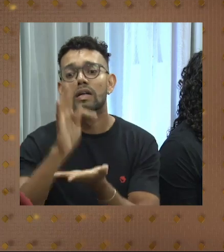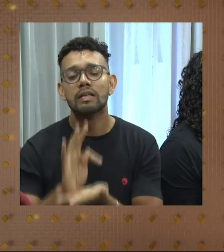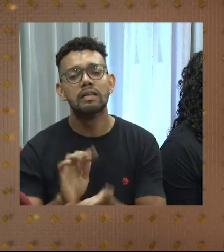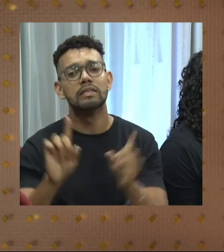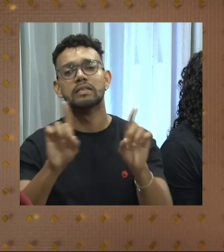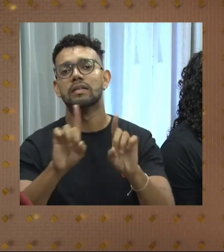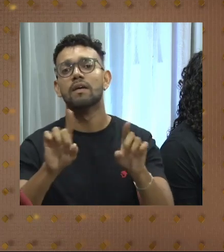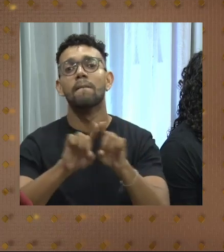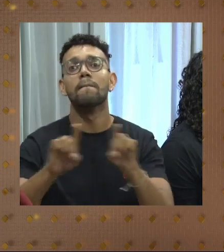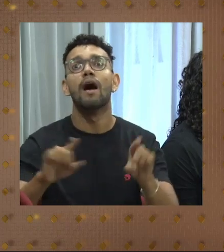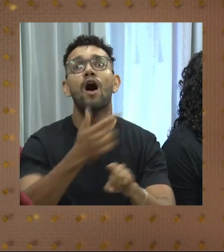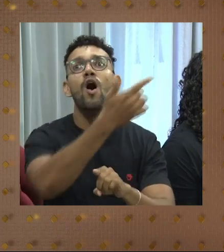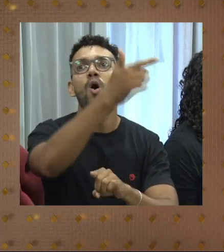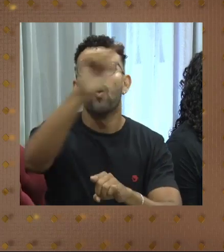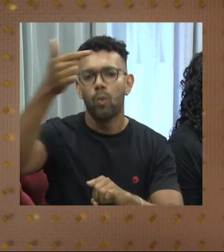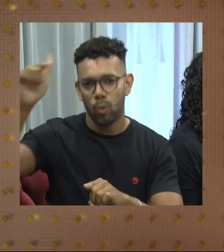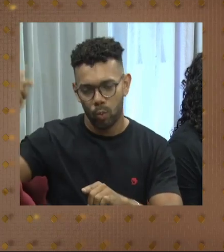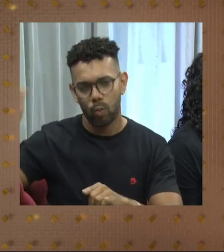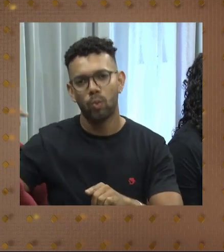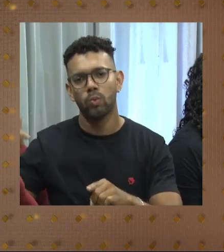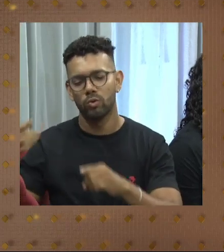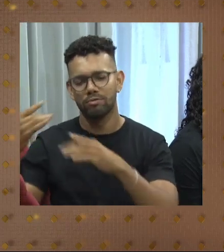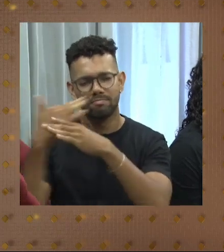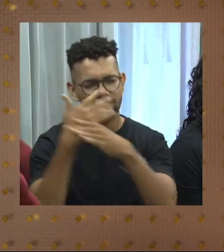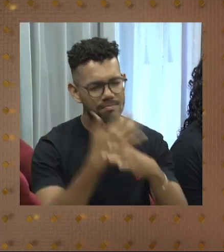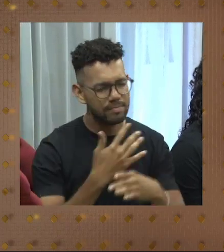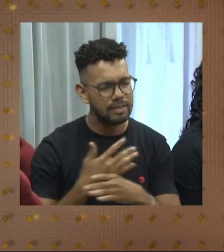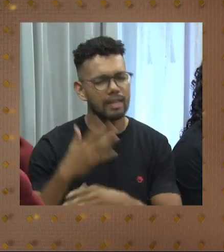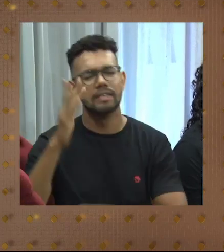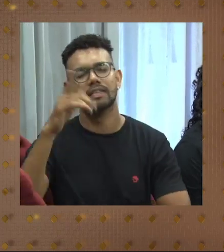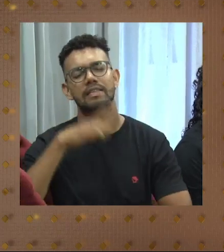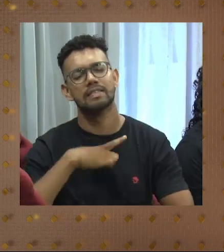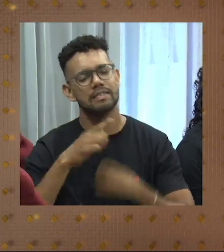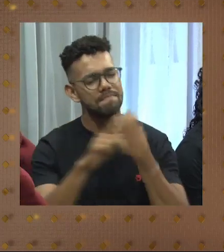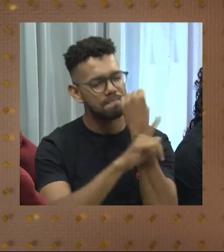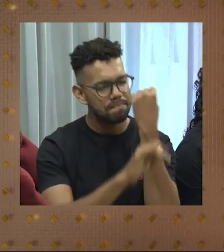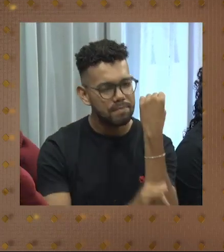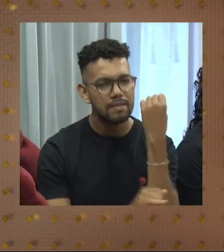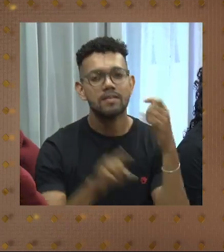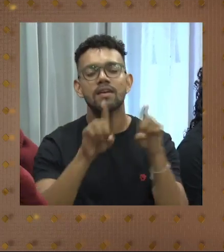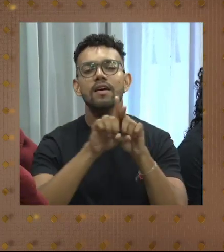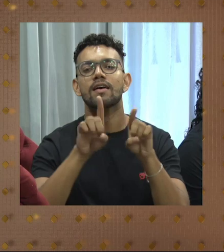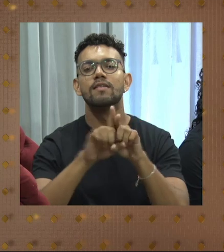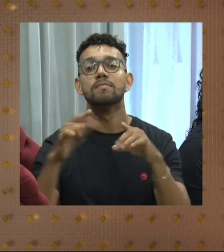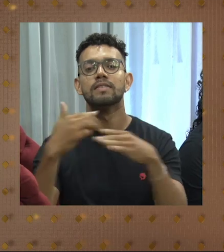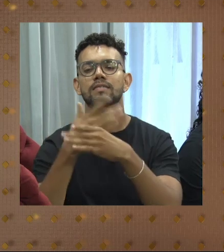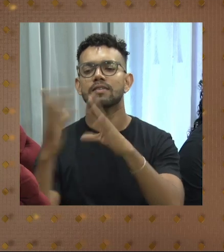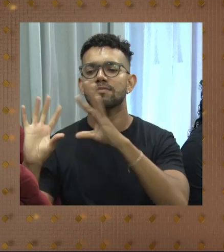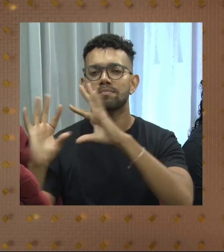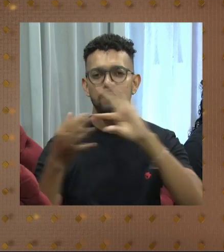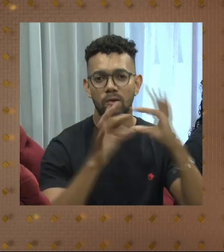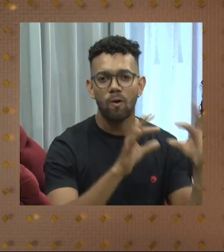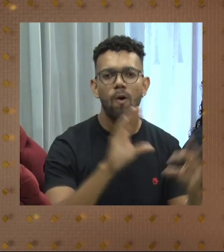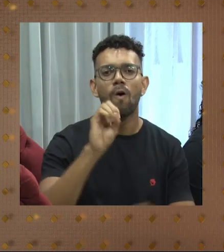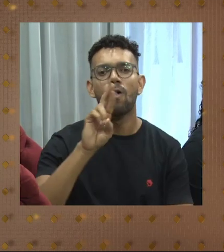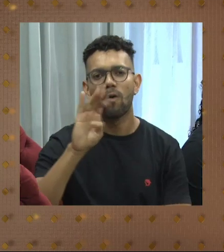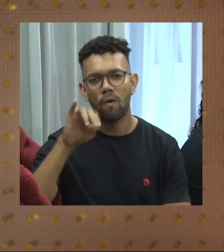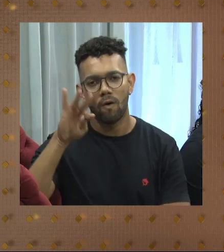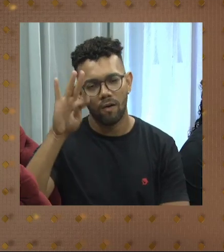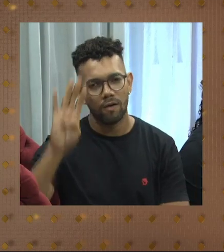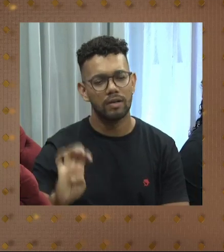querida Timon, vem de Altos, Picos, nós já recebemos caravana de Corrente. Olha que legal. Agora